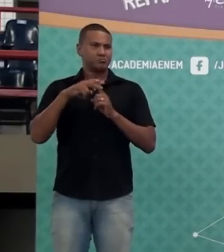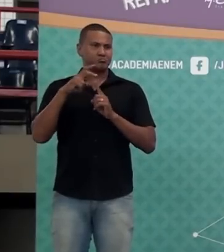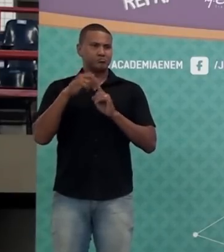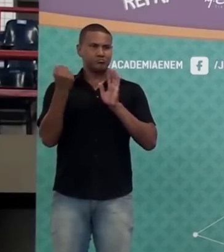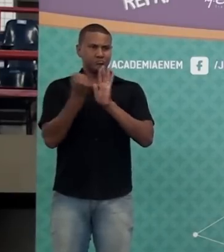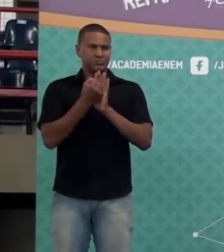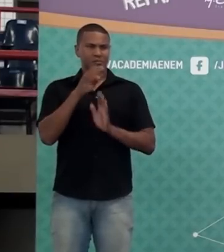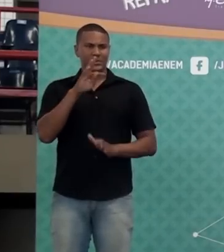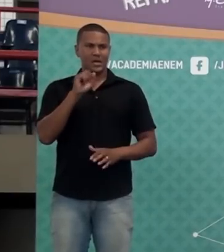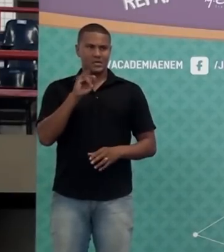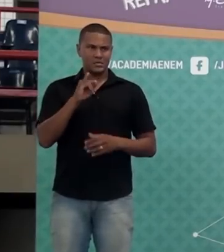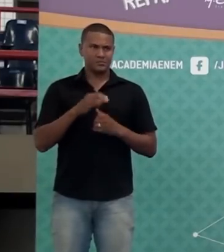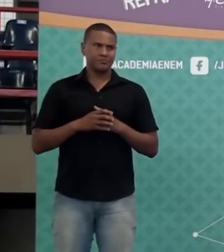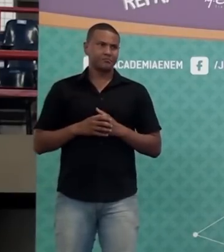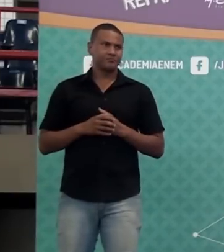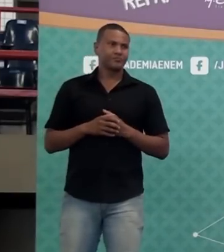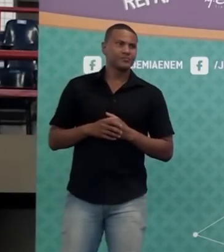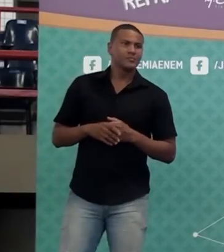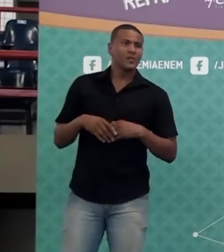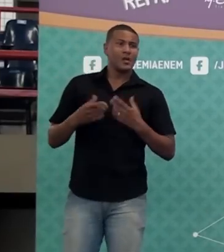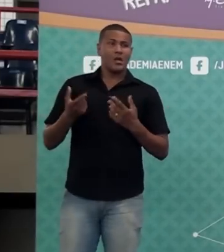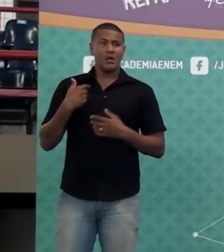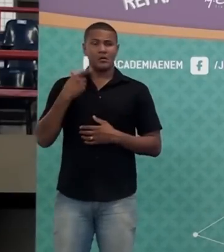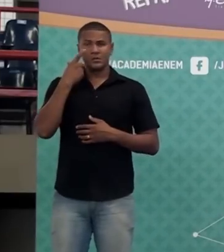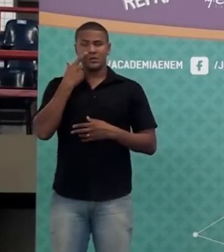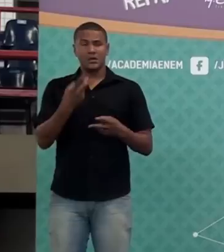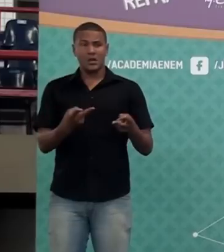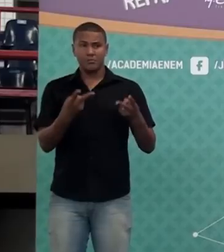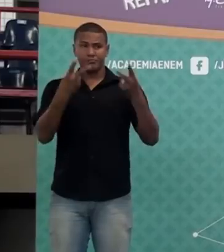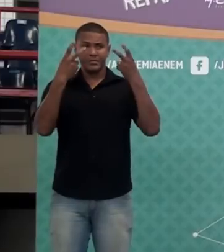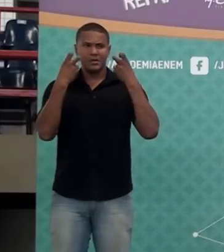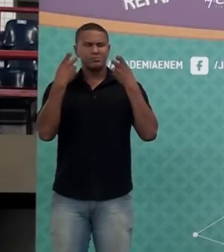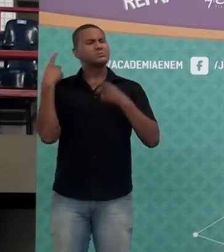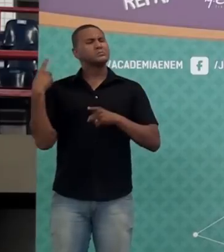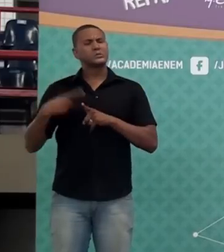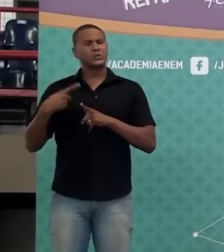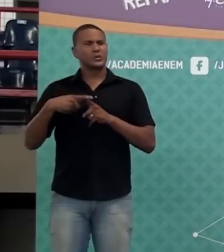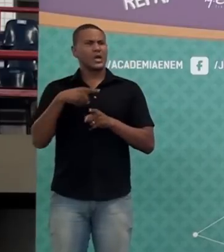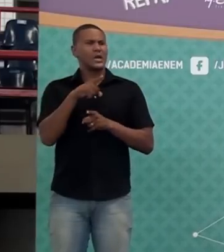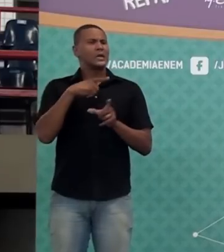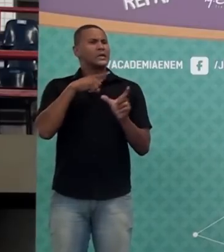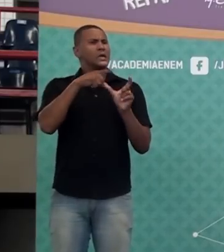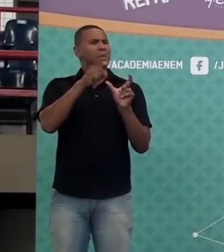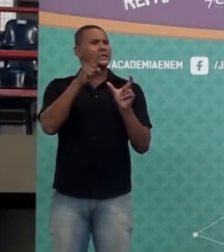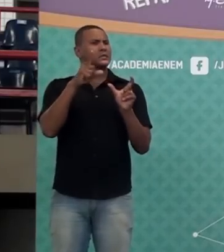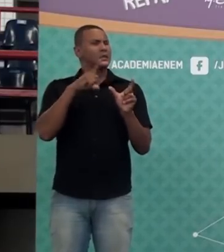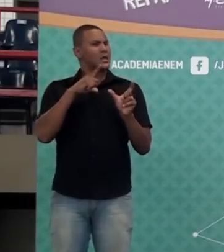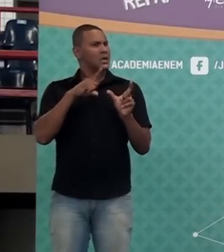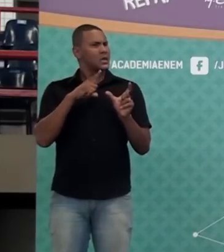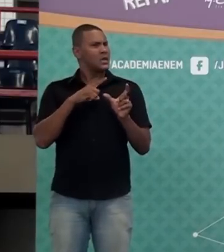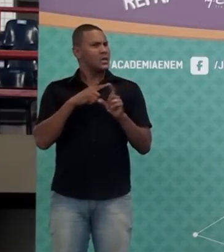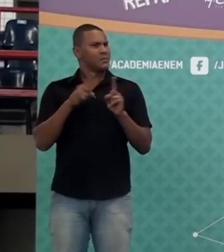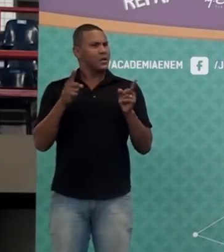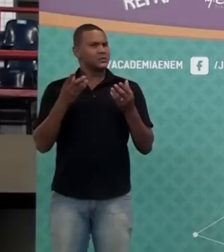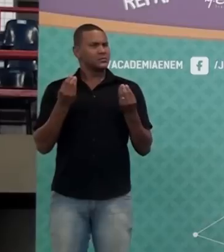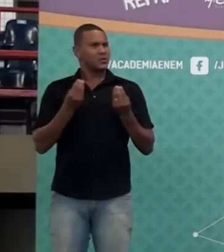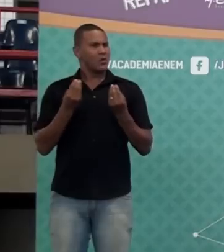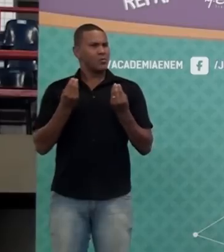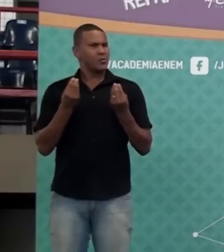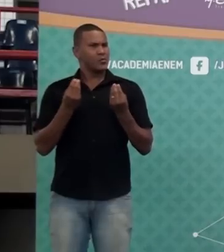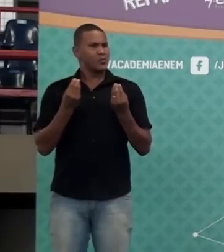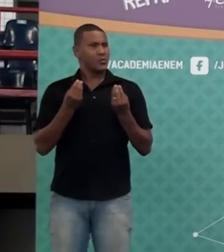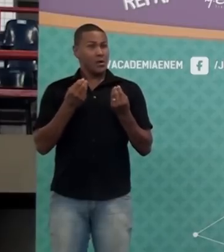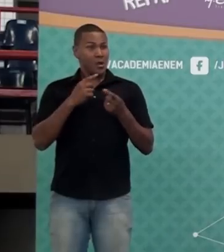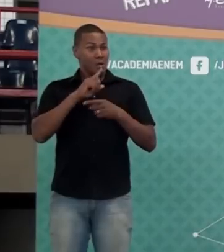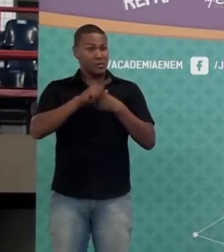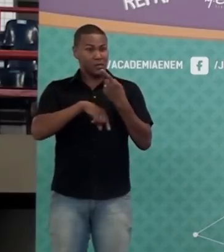Vamos observar cuidadosamente por que essas palavras têm acento e na próxima lâmina que